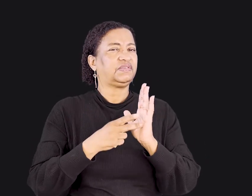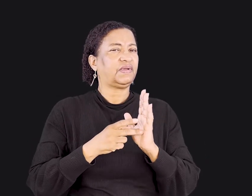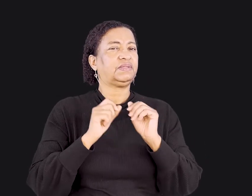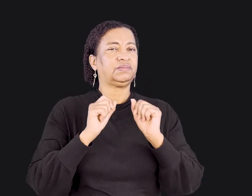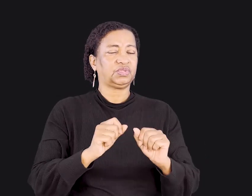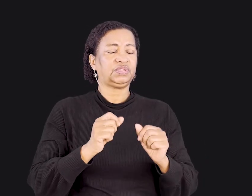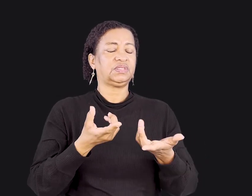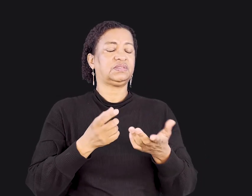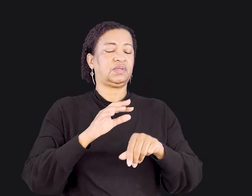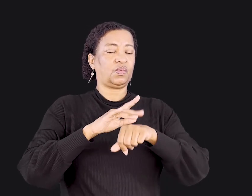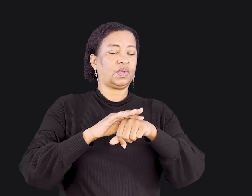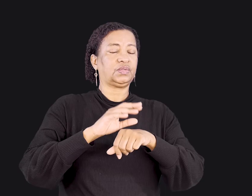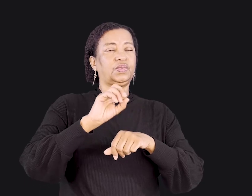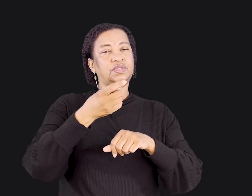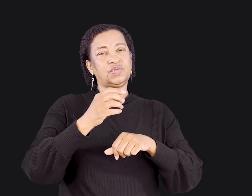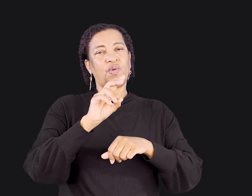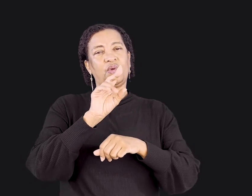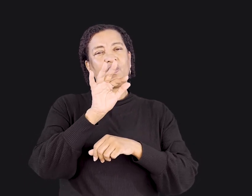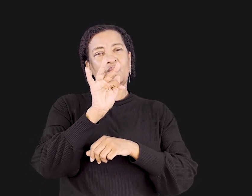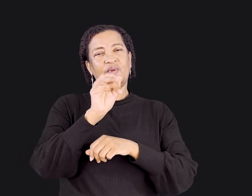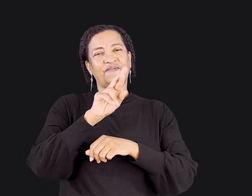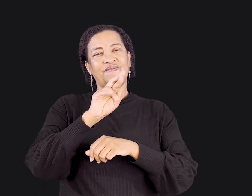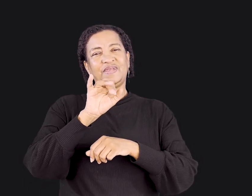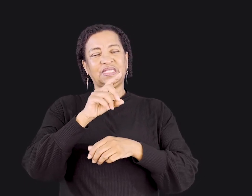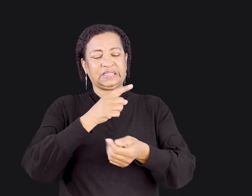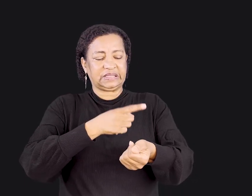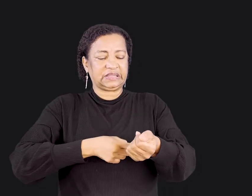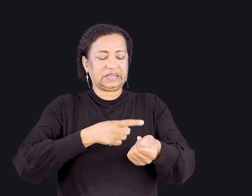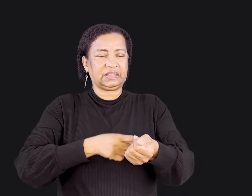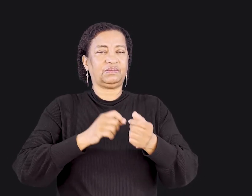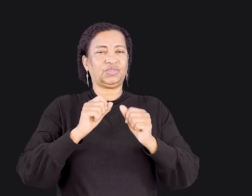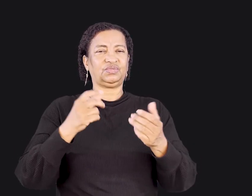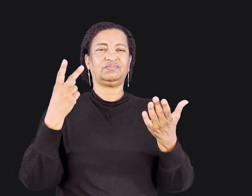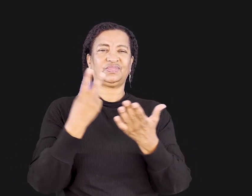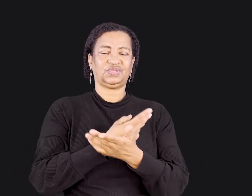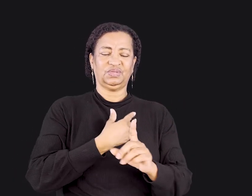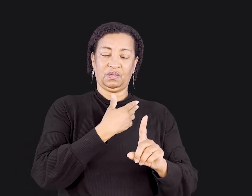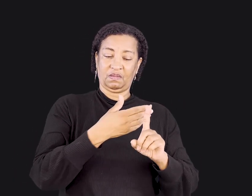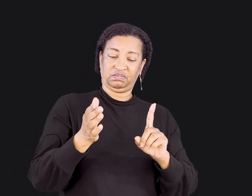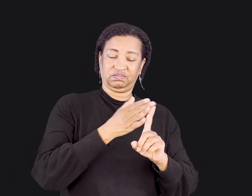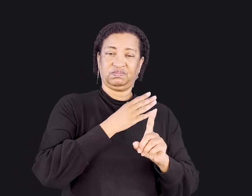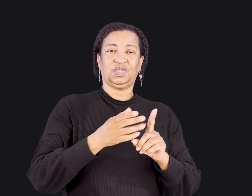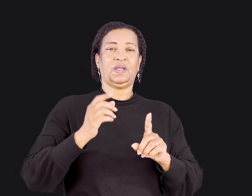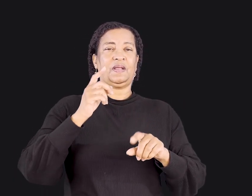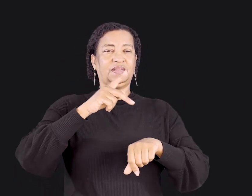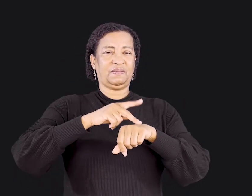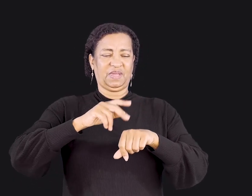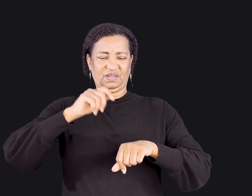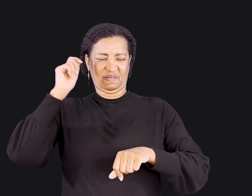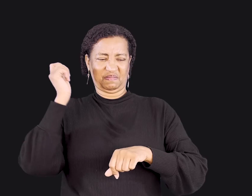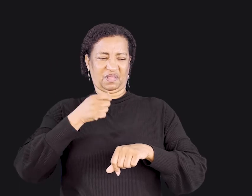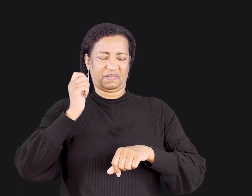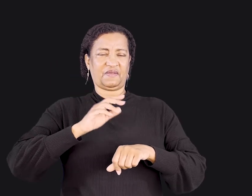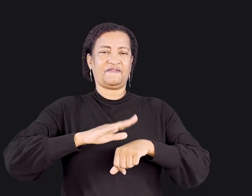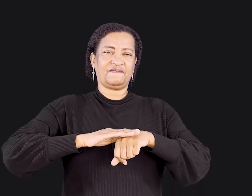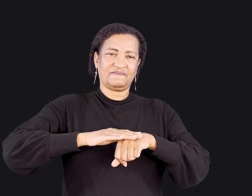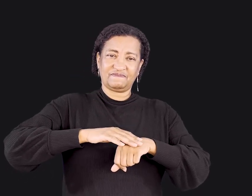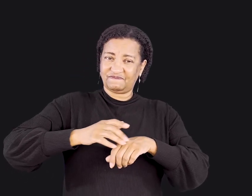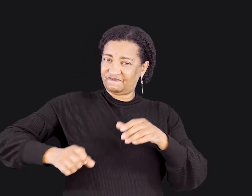ferida. Paulo passou por tantos apedrejamentos e açoites. É bem possível que ele tivesse ficado com sequelas. Talvez